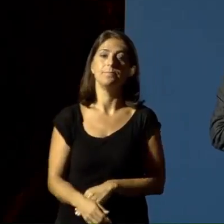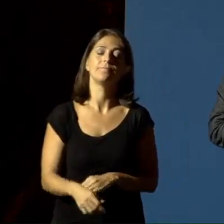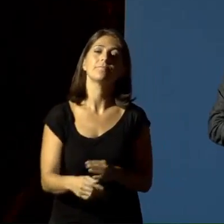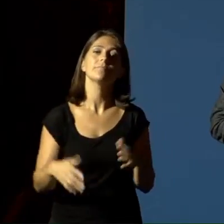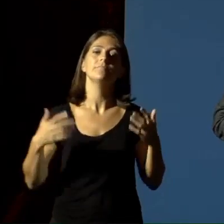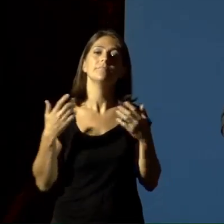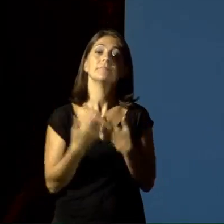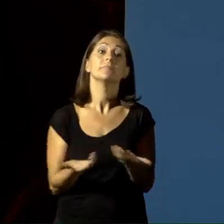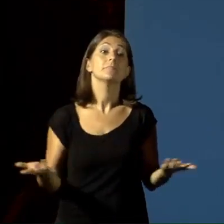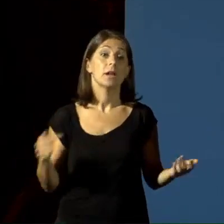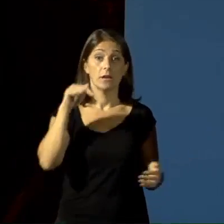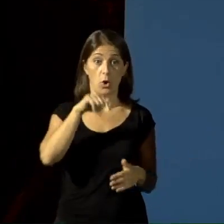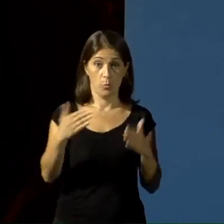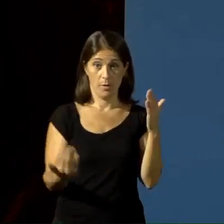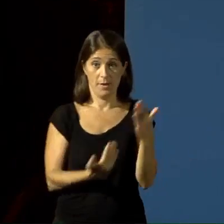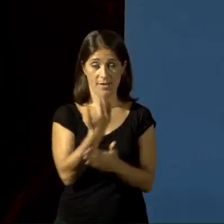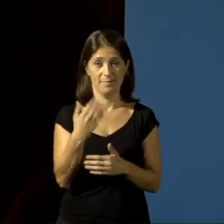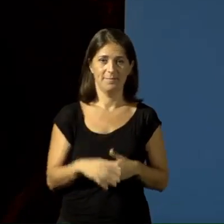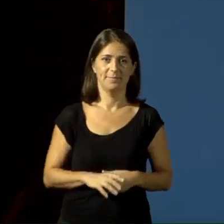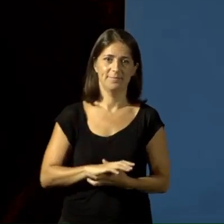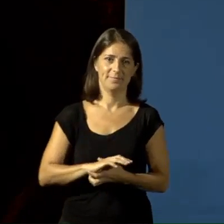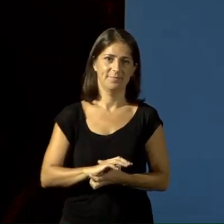Mirade, esta mañán